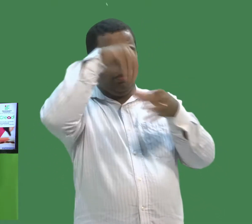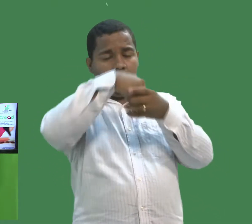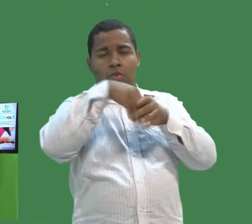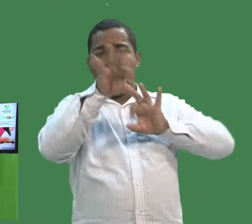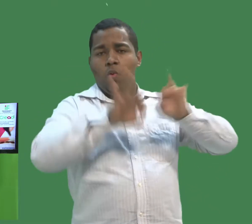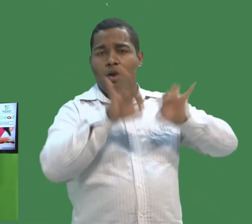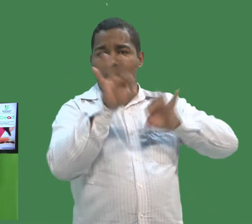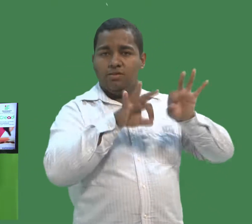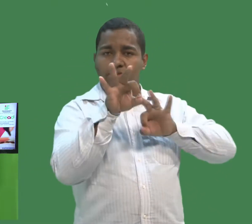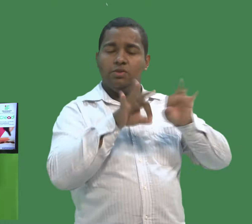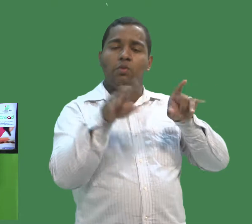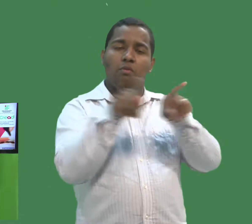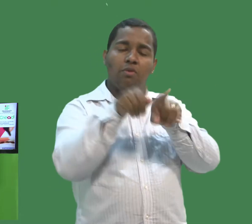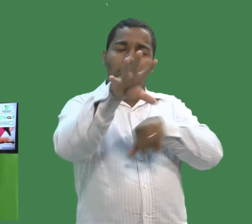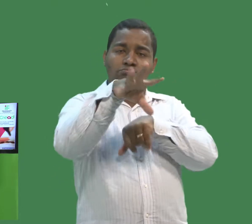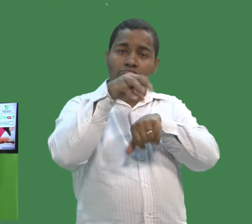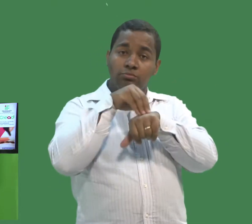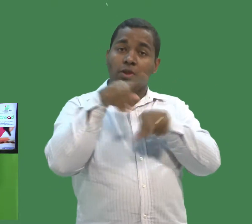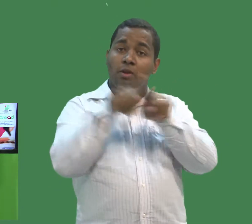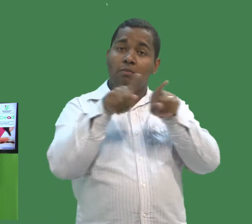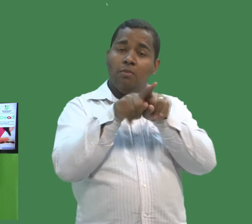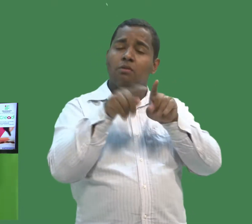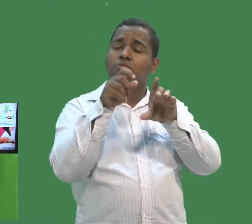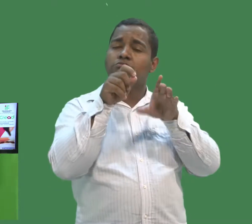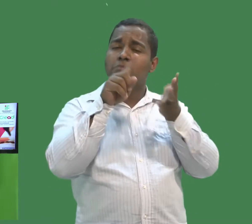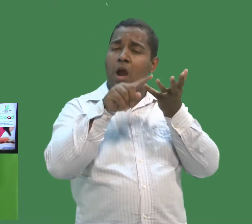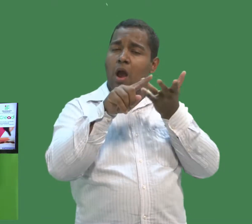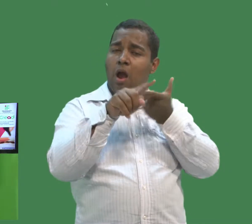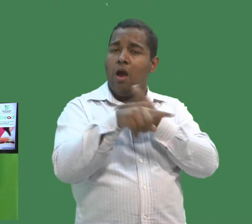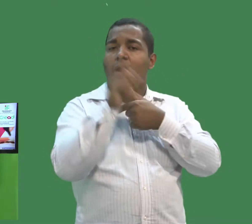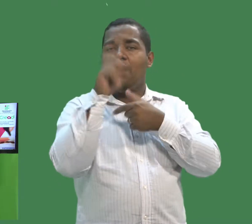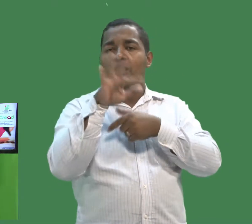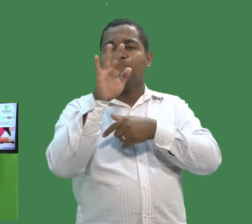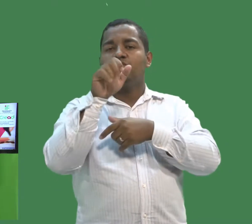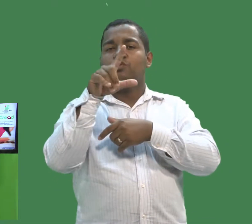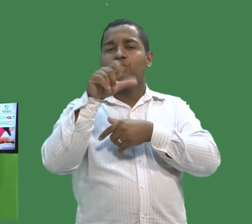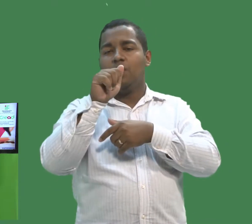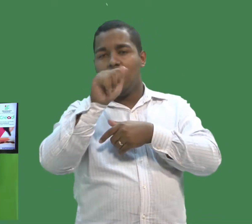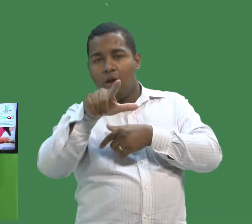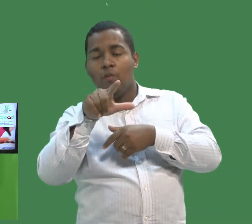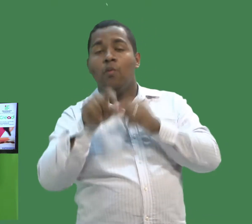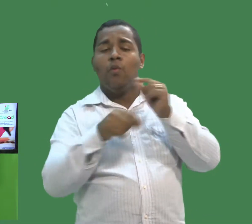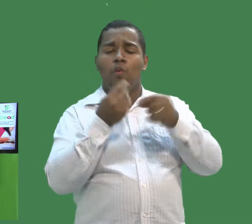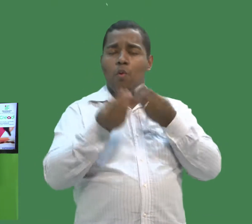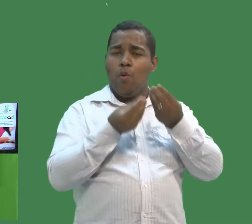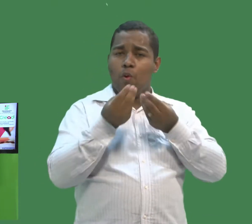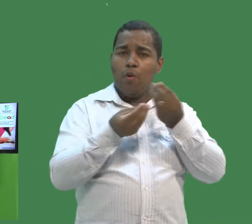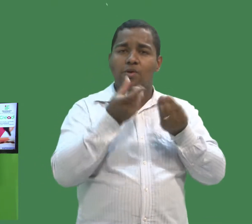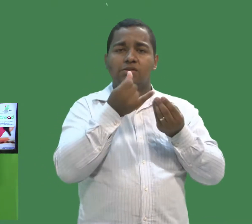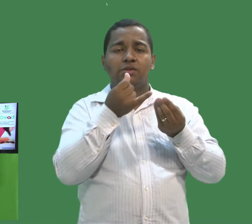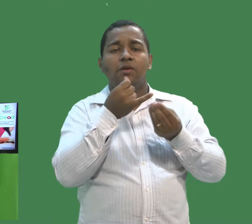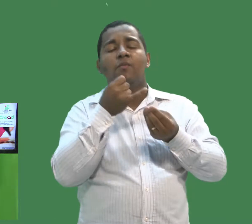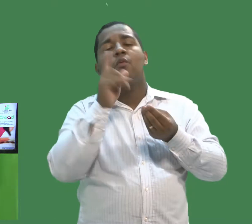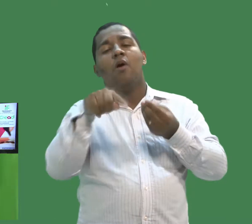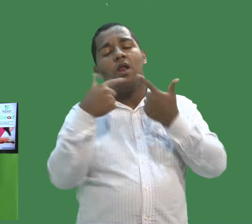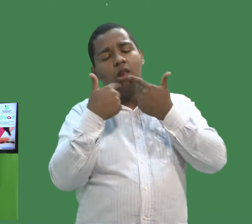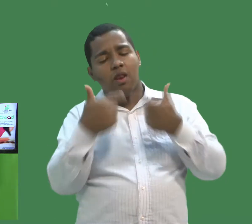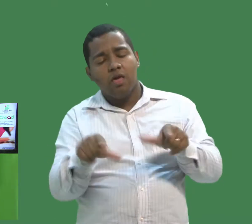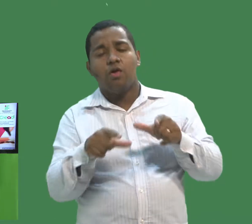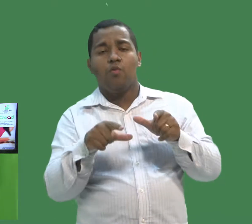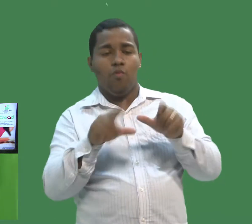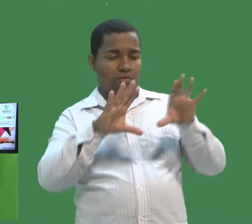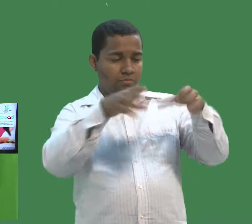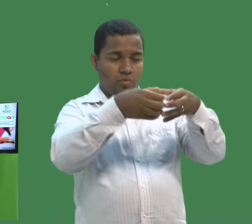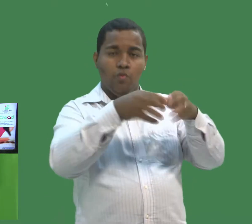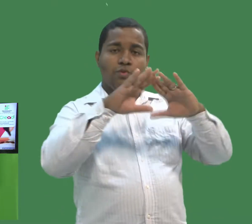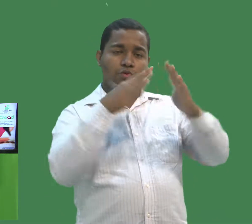sua produção e recepção, além dos aspectos funcionais. No âmbito do funcionalismo da linguagem verbal, uma escola se dedicou